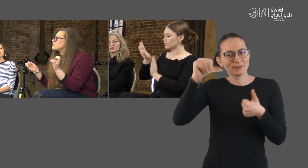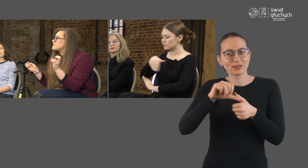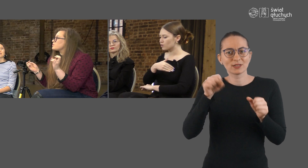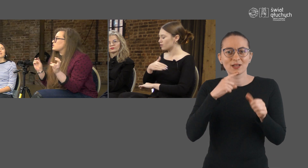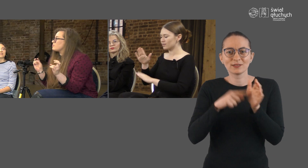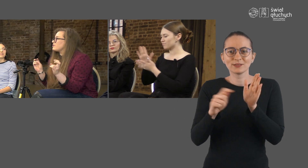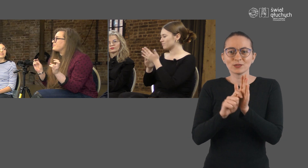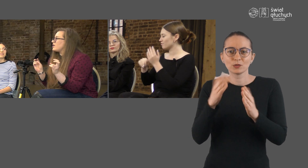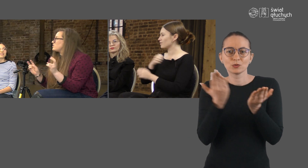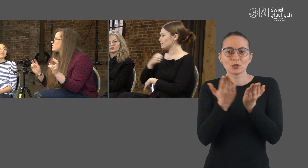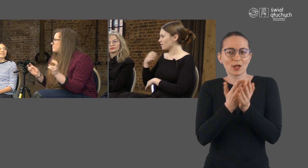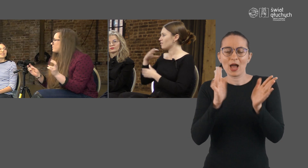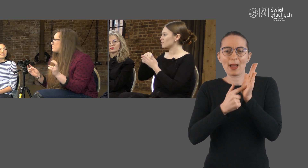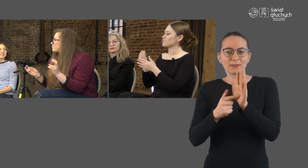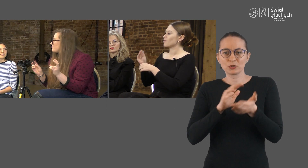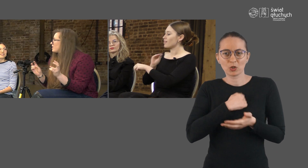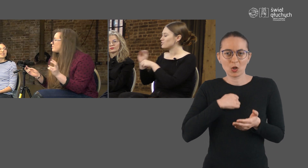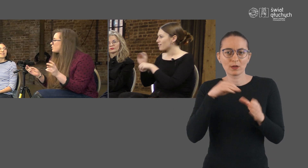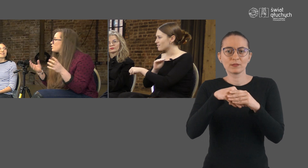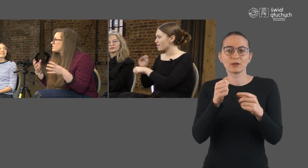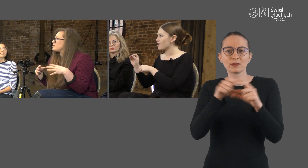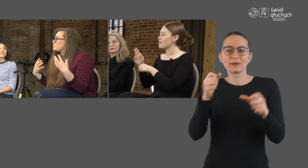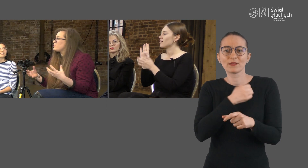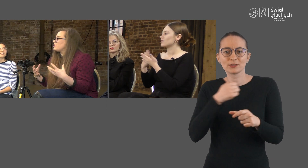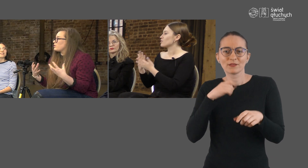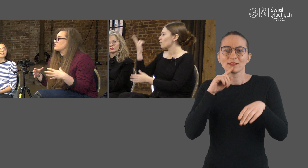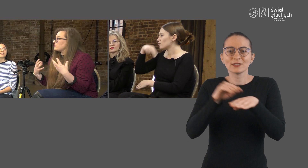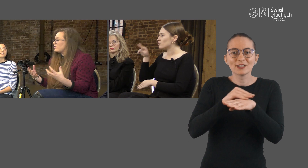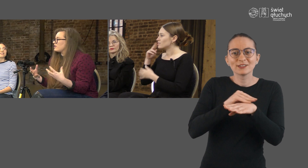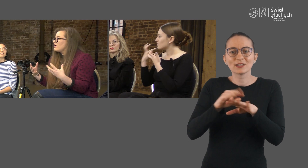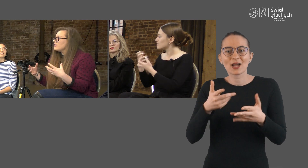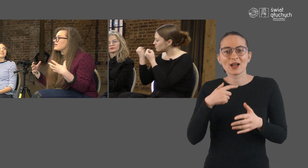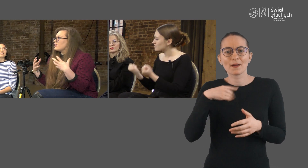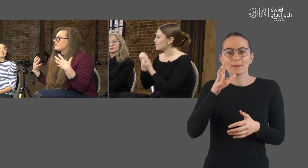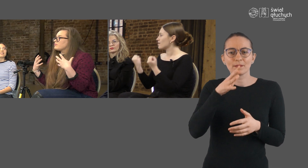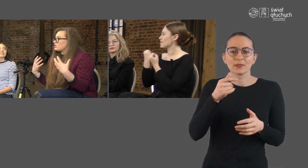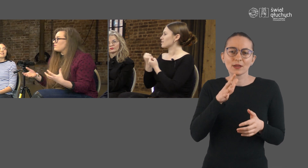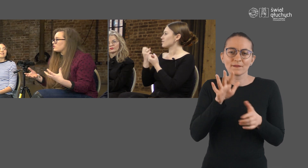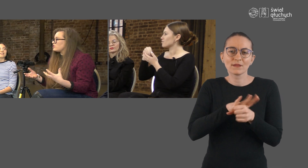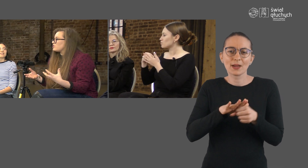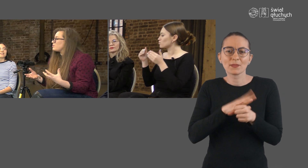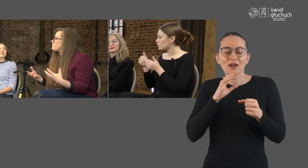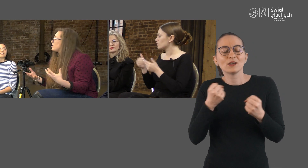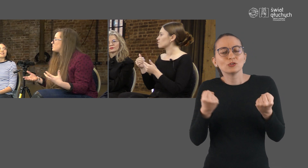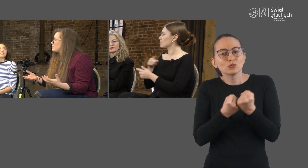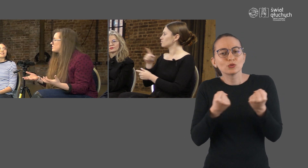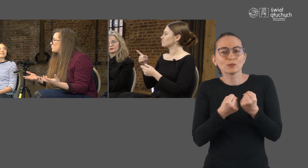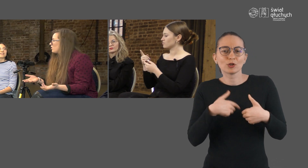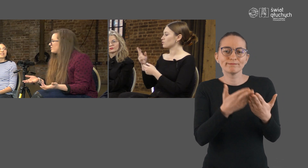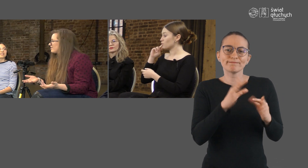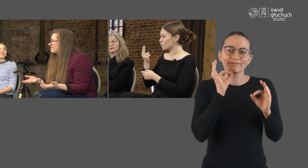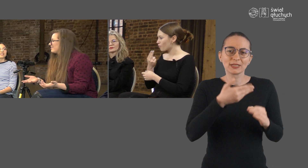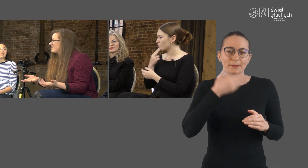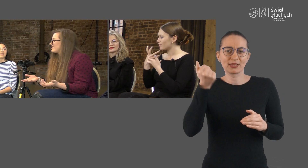na różne sposoby leczenia mnie, bo moi rodzice próbowali podjąć wszelkie możliwości, żeby wyleczyć mnie